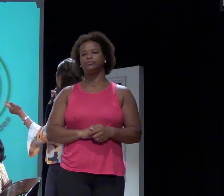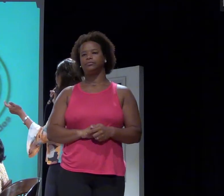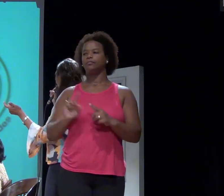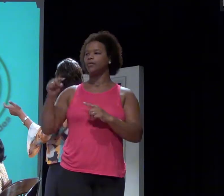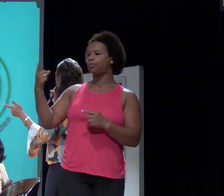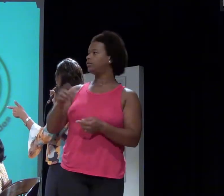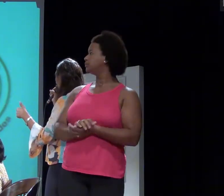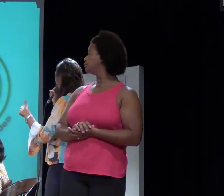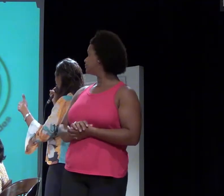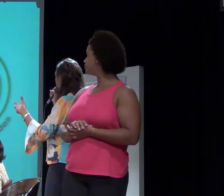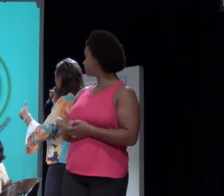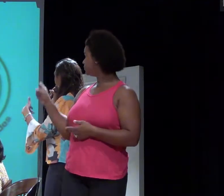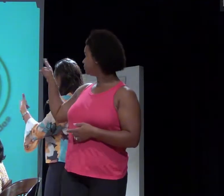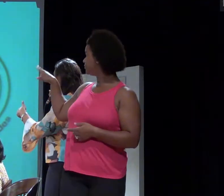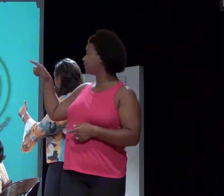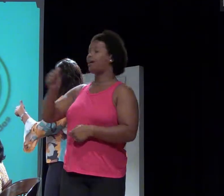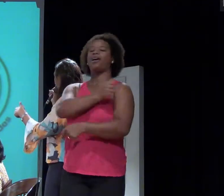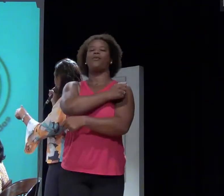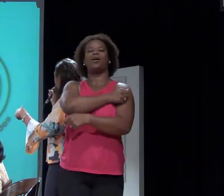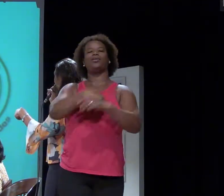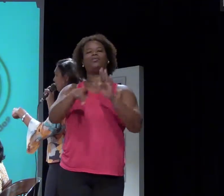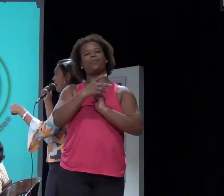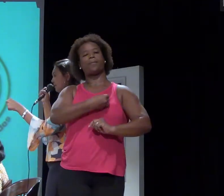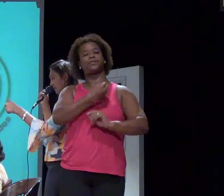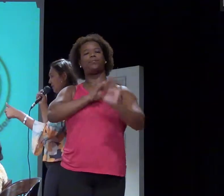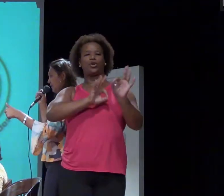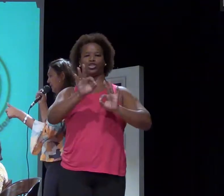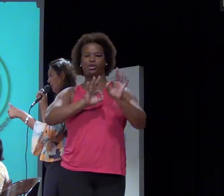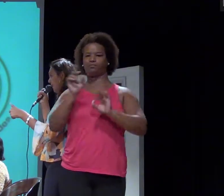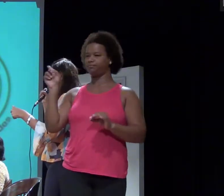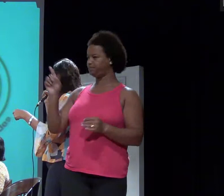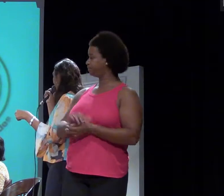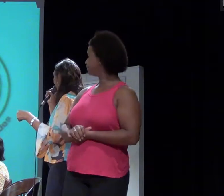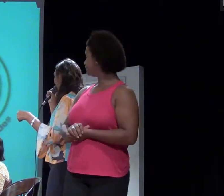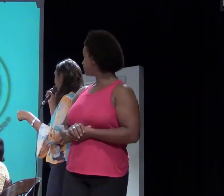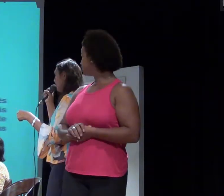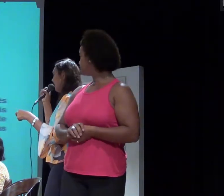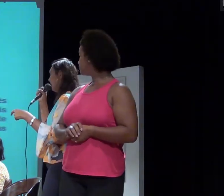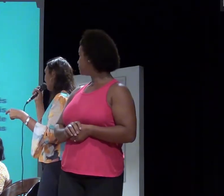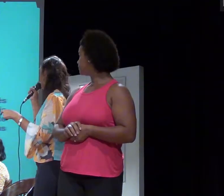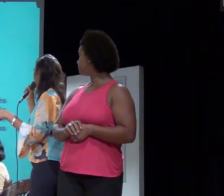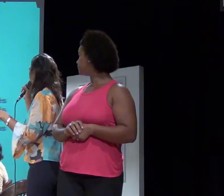Pode passar. Isso aqui são os nossos alunos do projeto, Primeiro Passos.